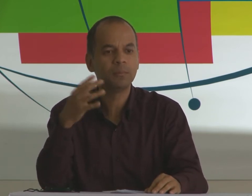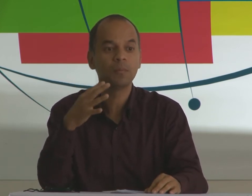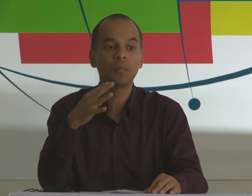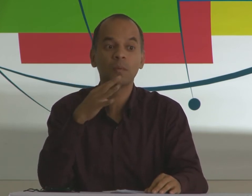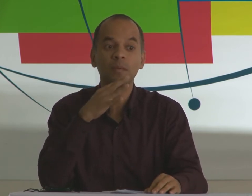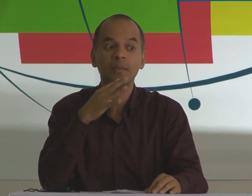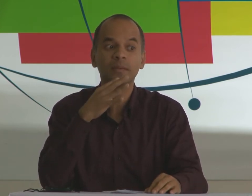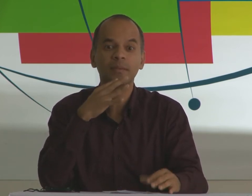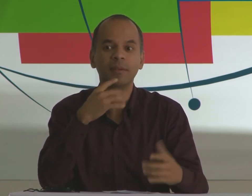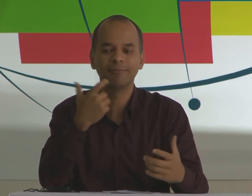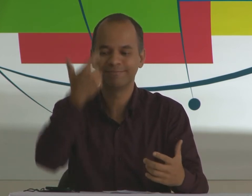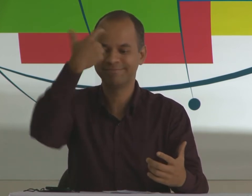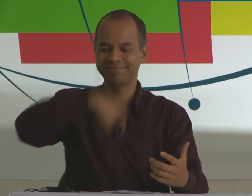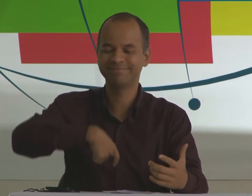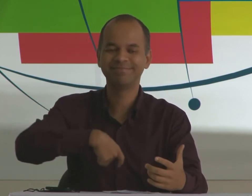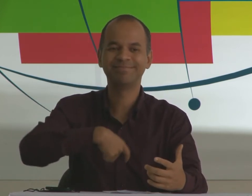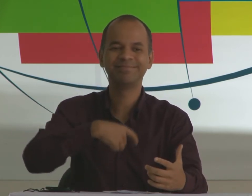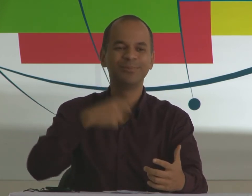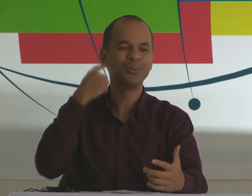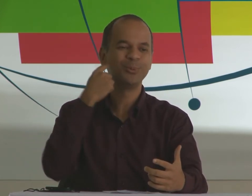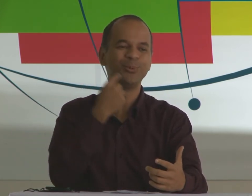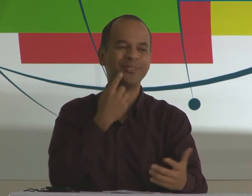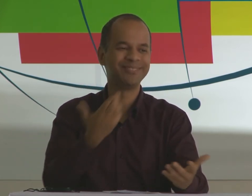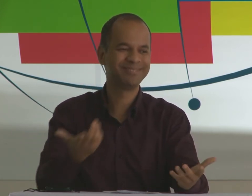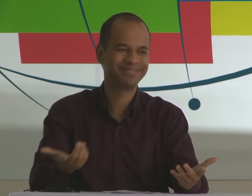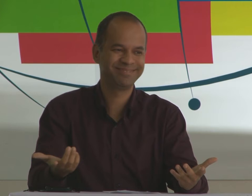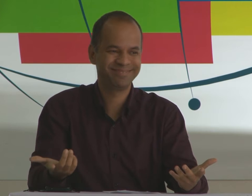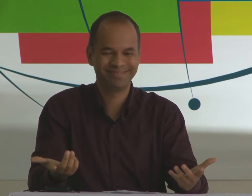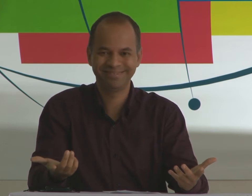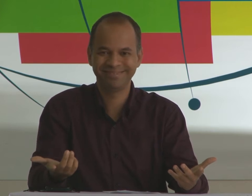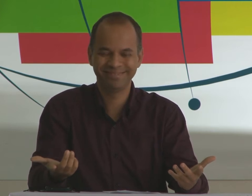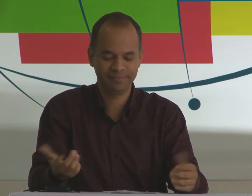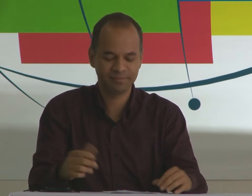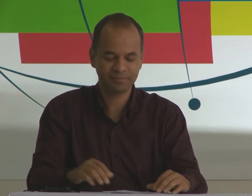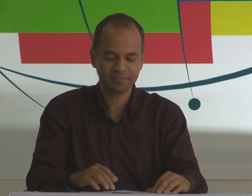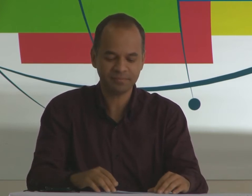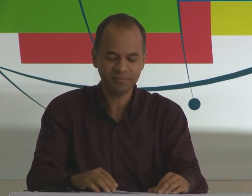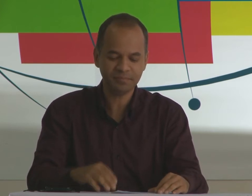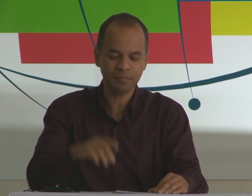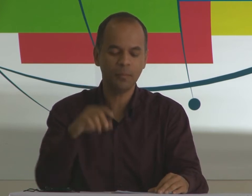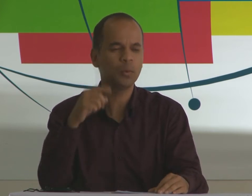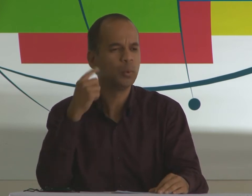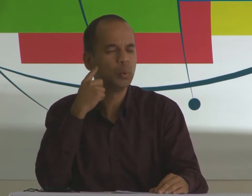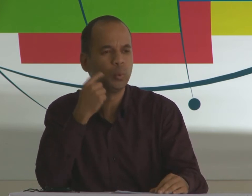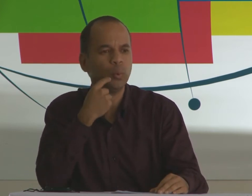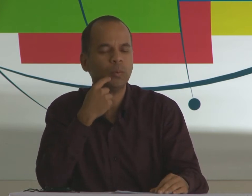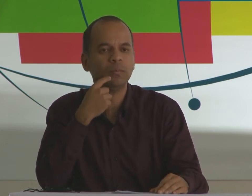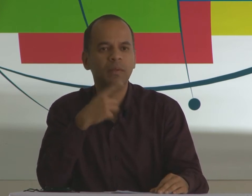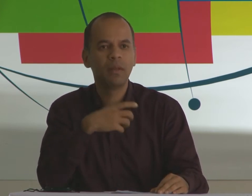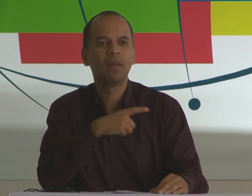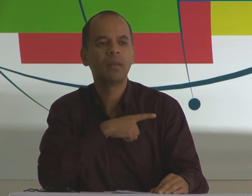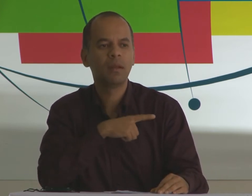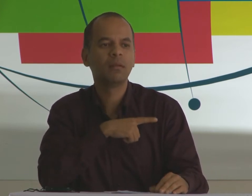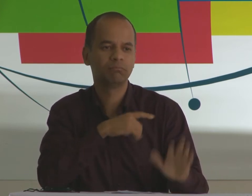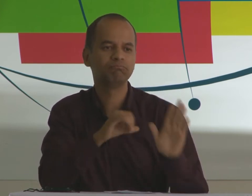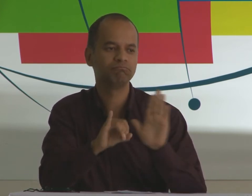dele ser surdo, na verdade. E isso é muito importante, porque hoje eu percebo que eu sou